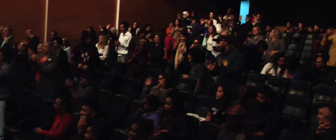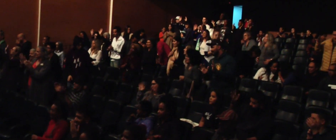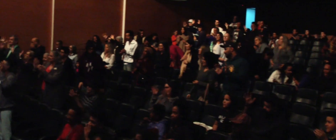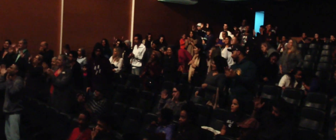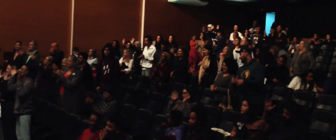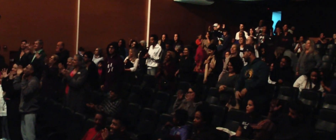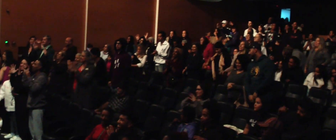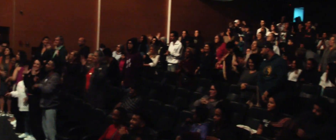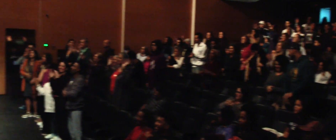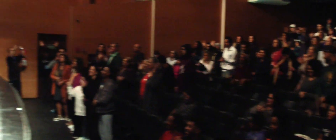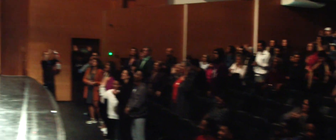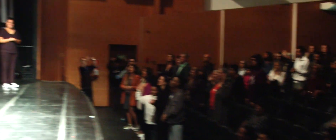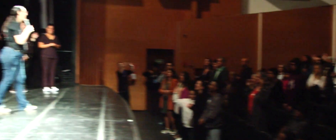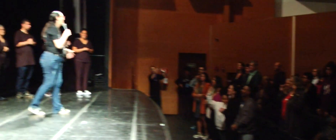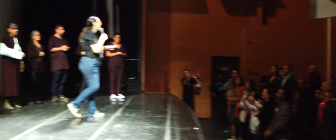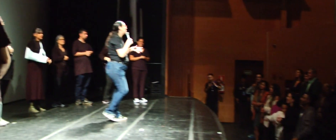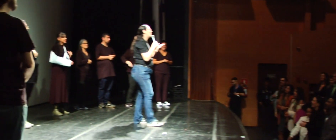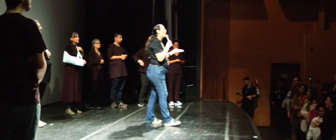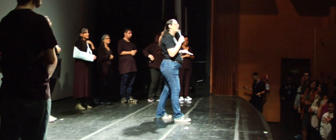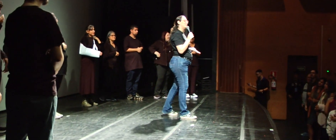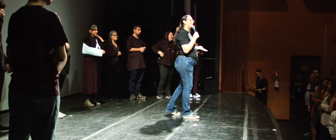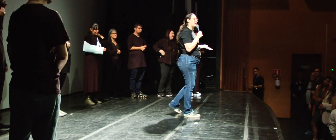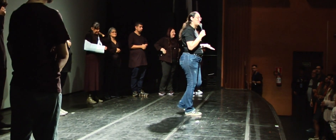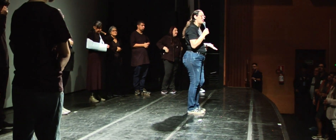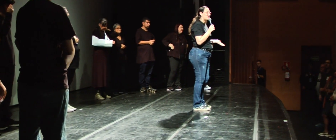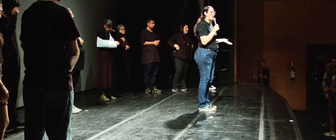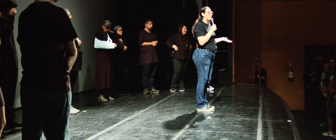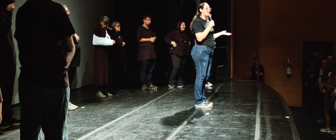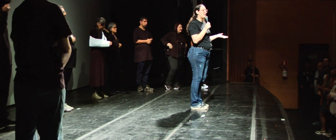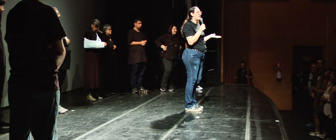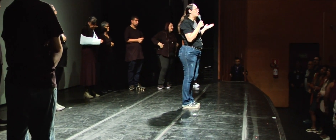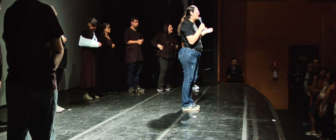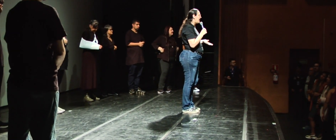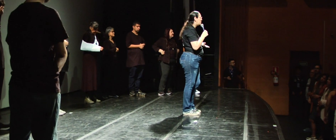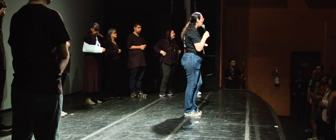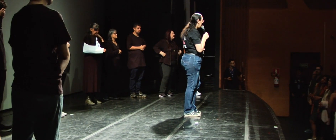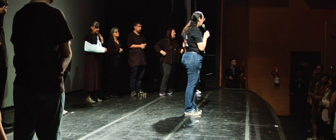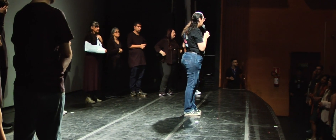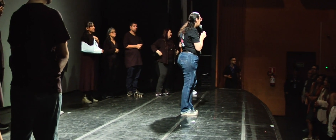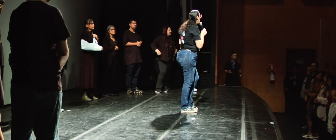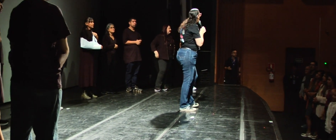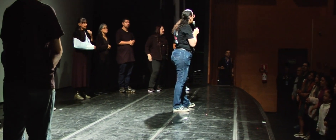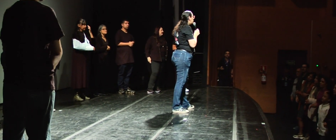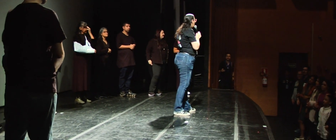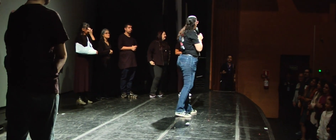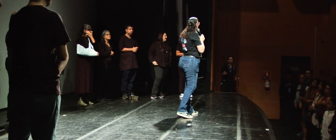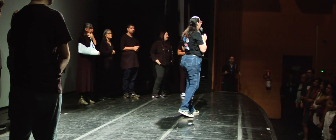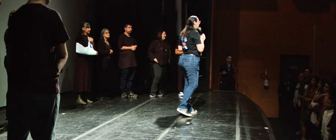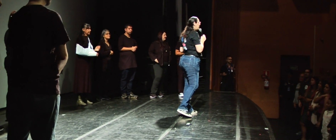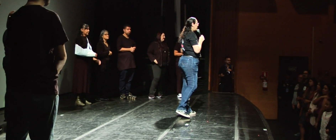Sem sentar, mãozinhas lá. Agora, a gente, como a gente é um ateliê de arte com Libras, a gente agora não vai